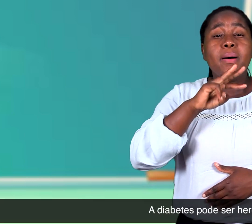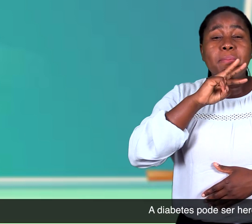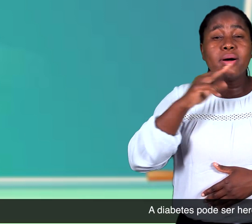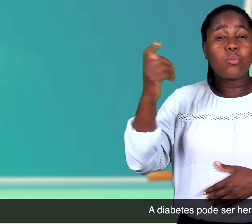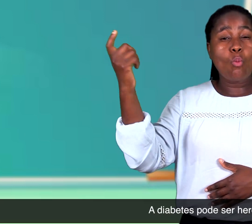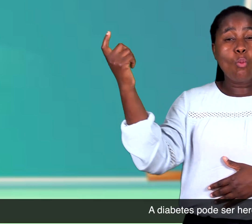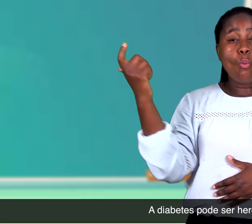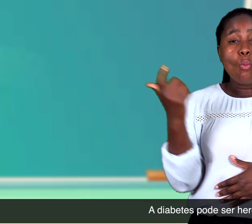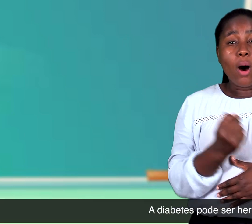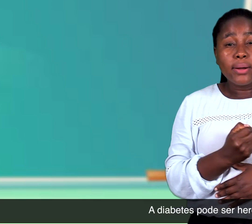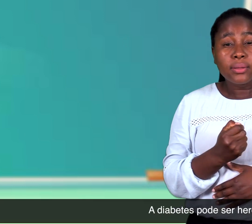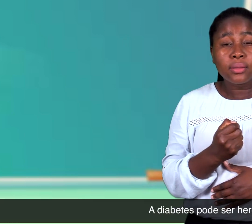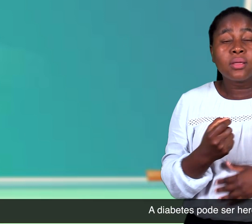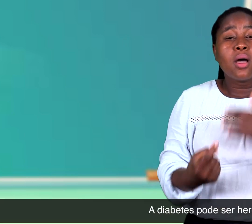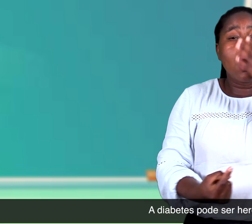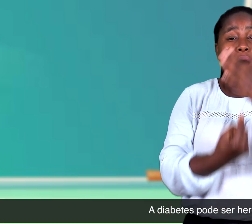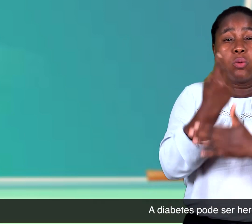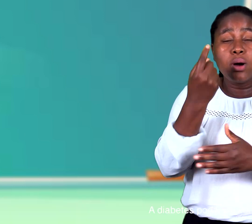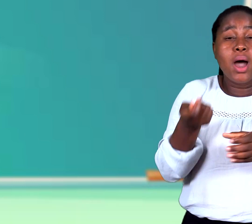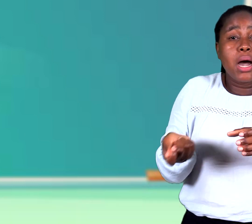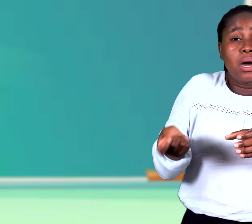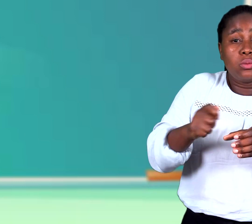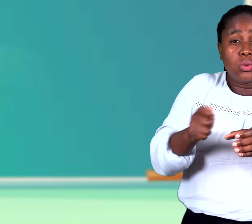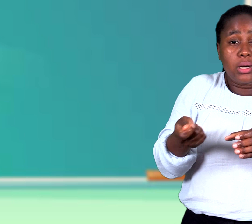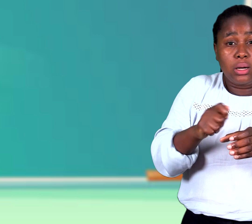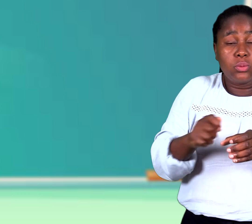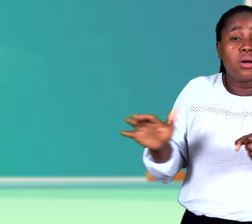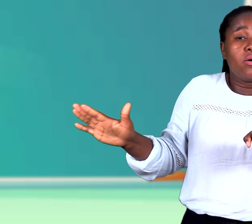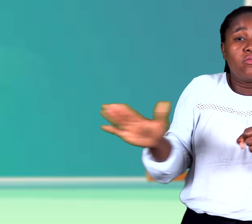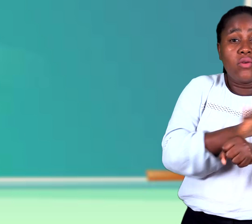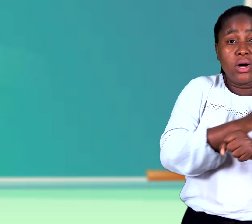A diabetes pode ser hereditária.